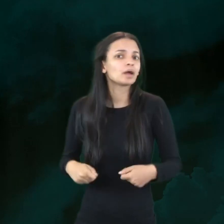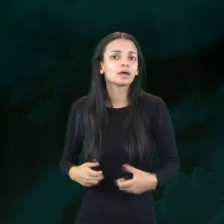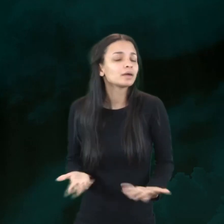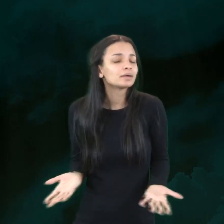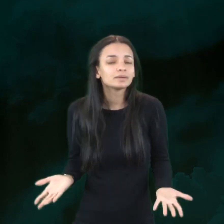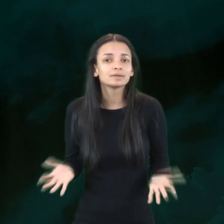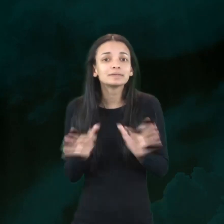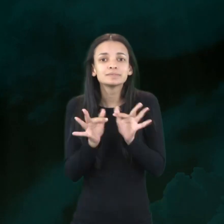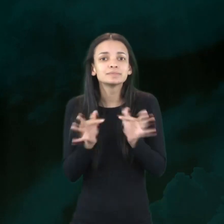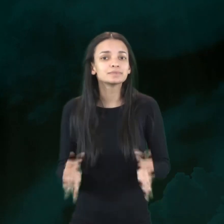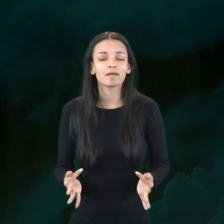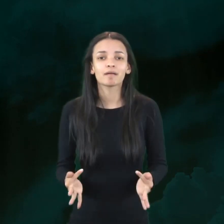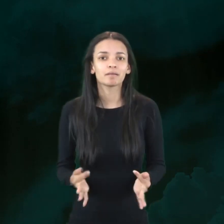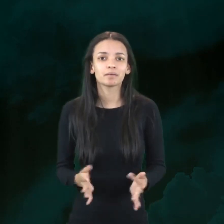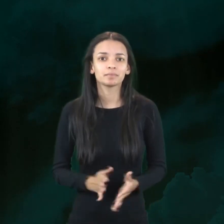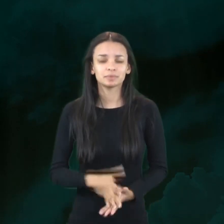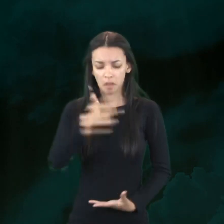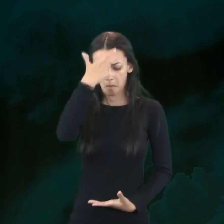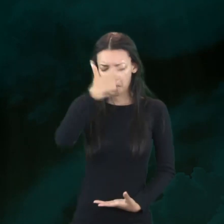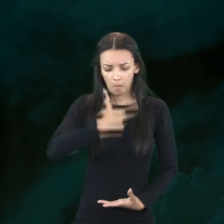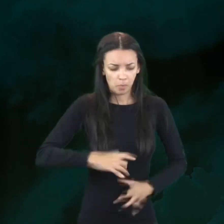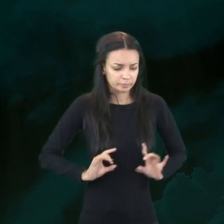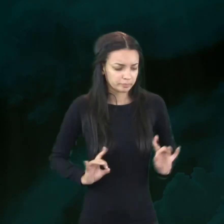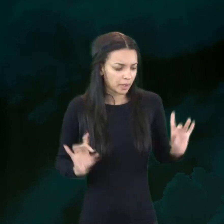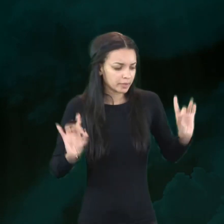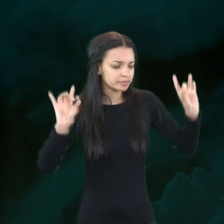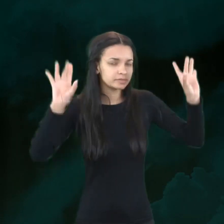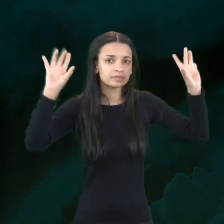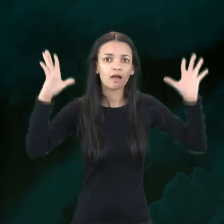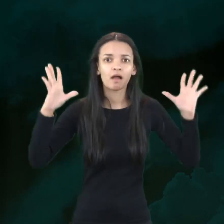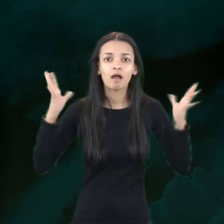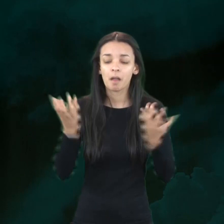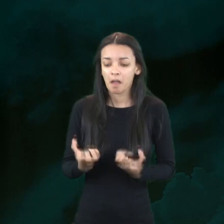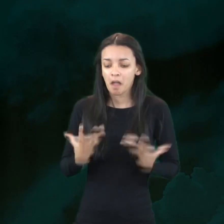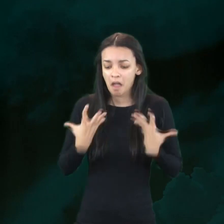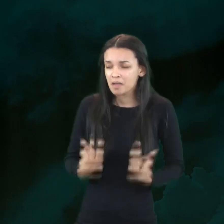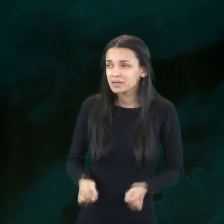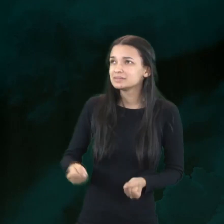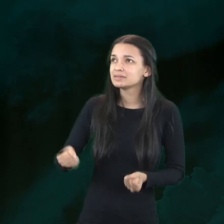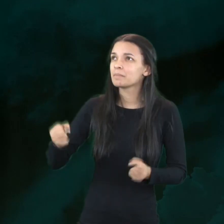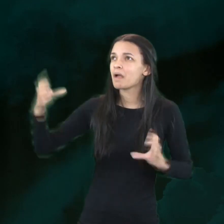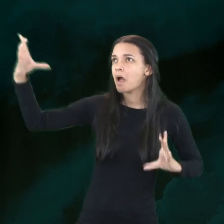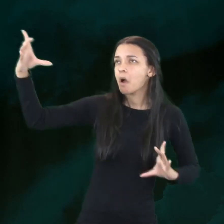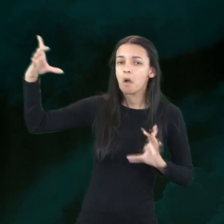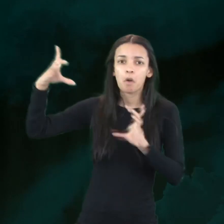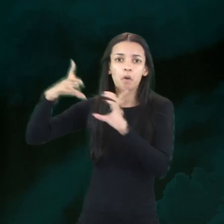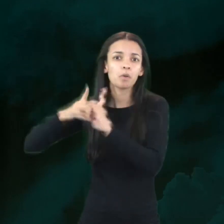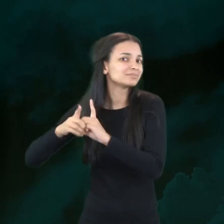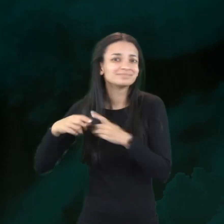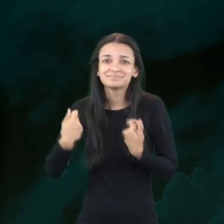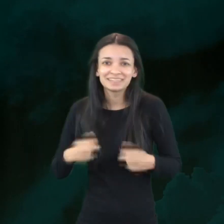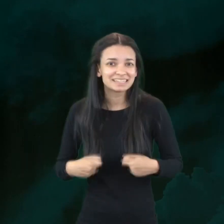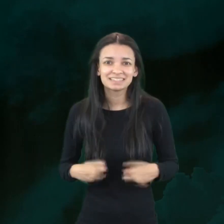ser alguém especial para receber a nova conexão com Deus. Basta crer